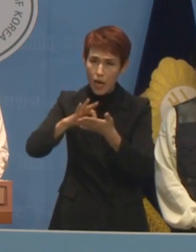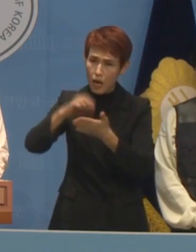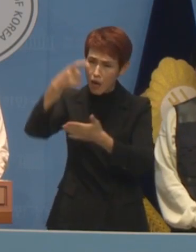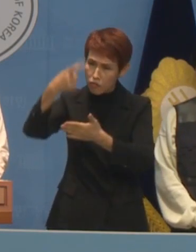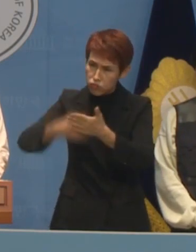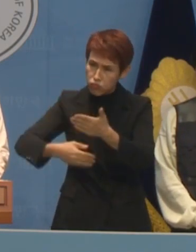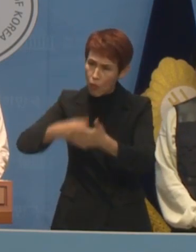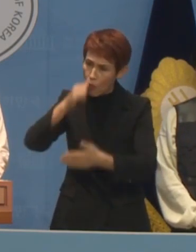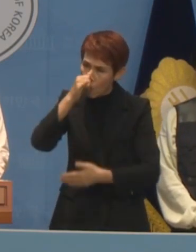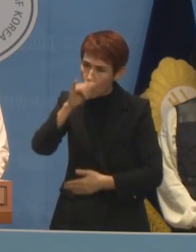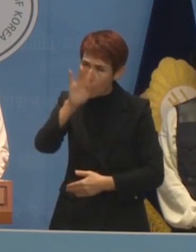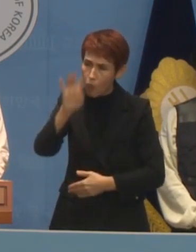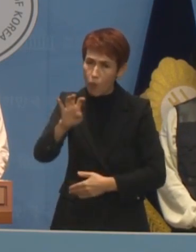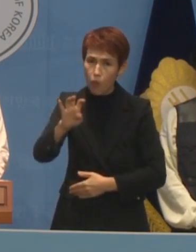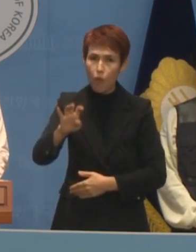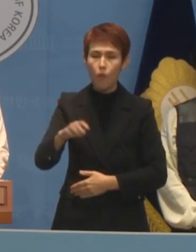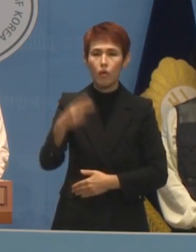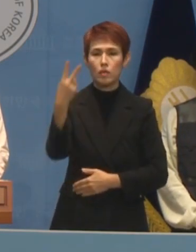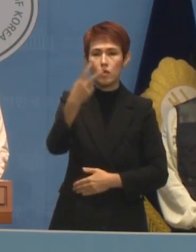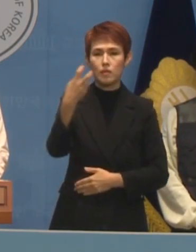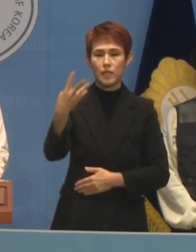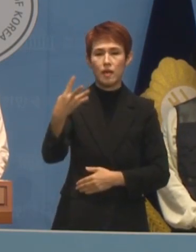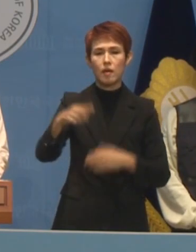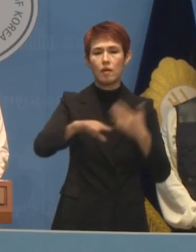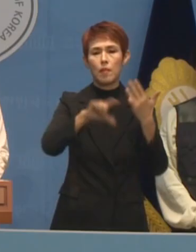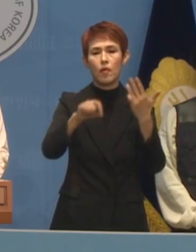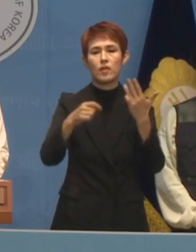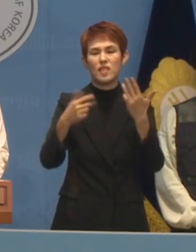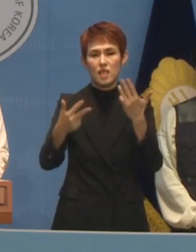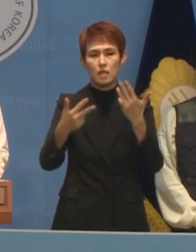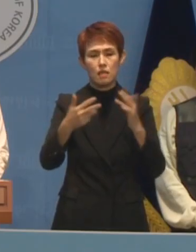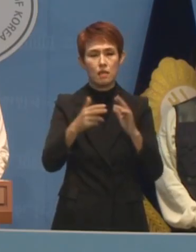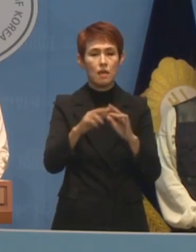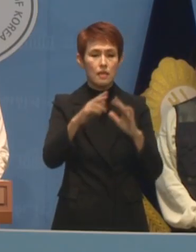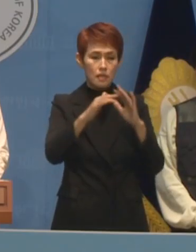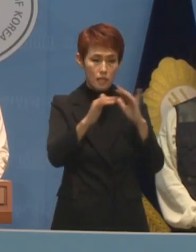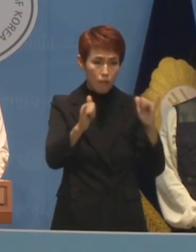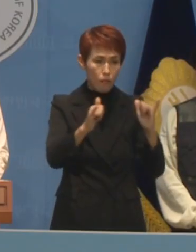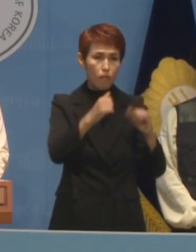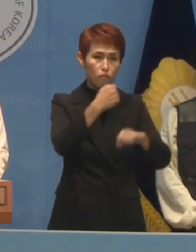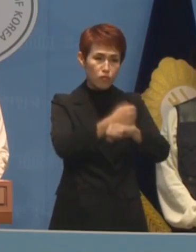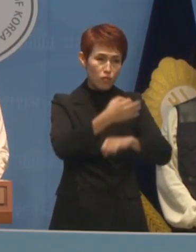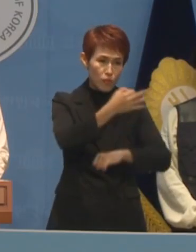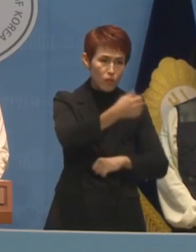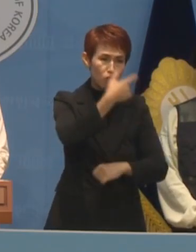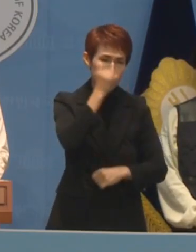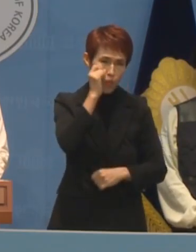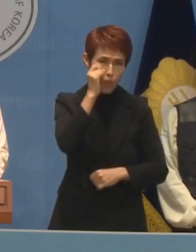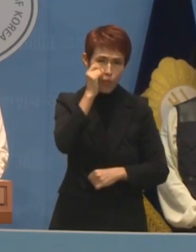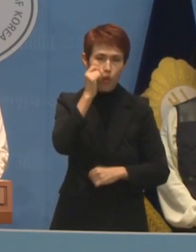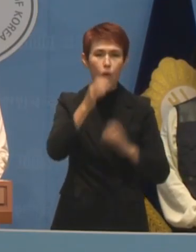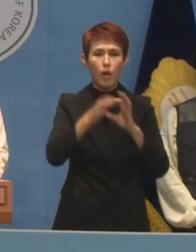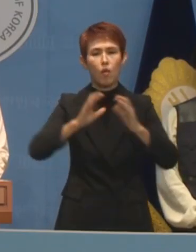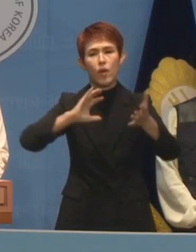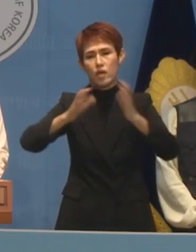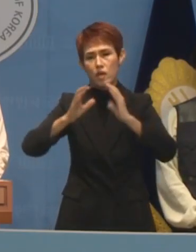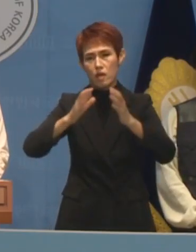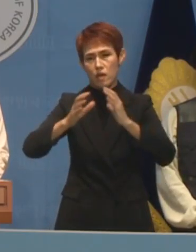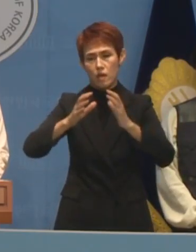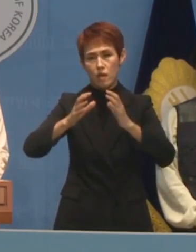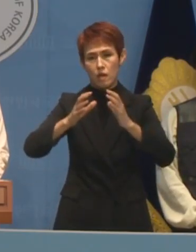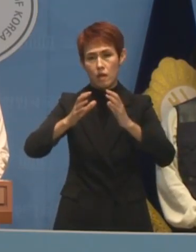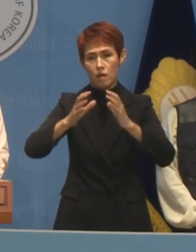2024년 8월 7일 해양수산부 인건비 부족 현황 및 대응 방안 회의를 통한